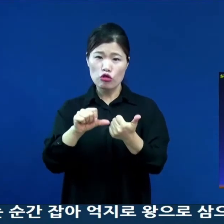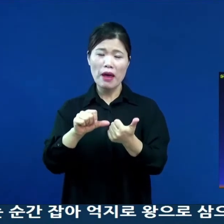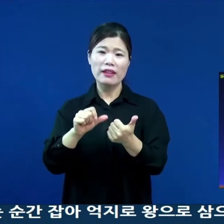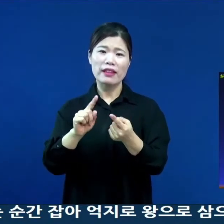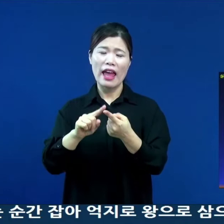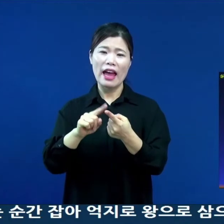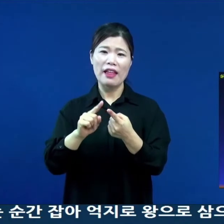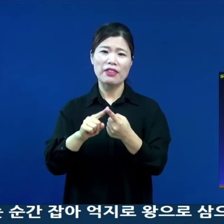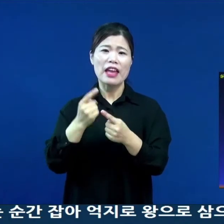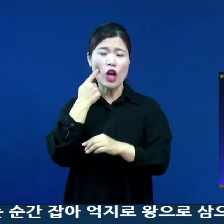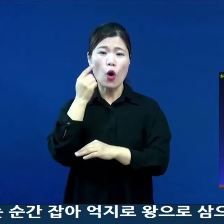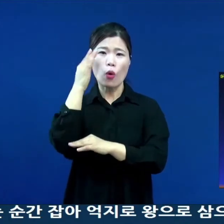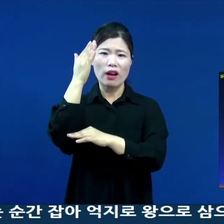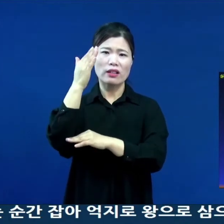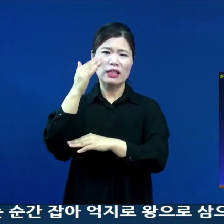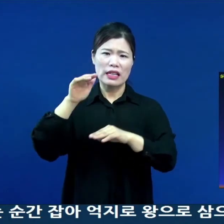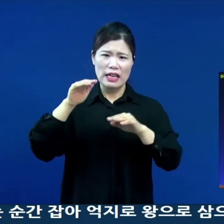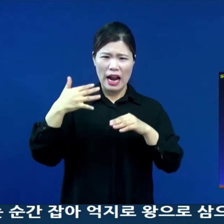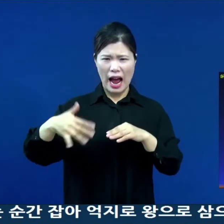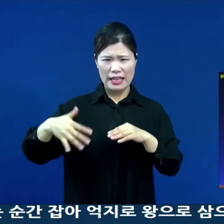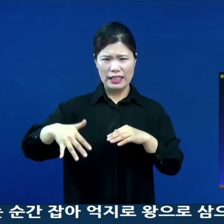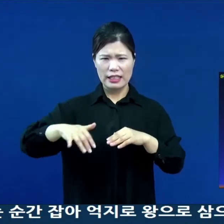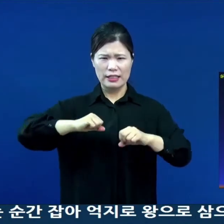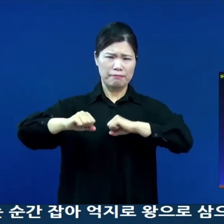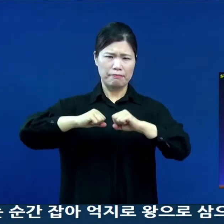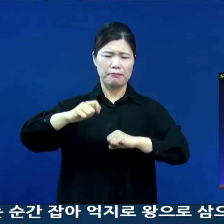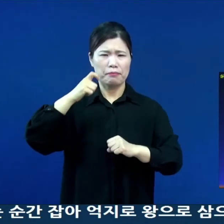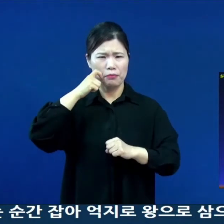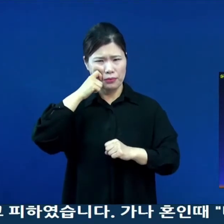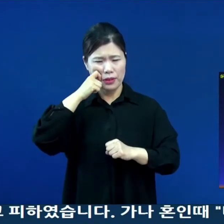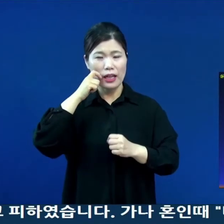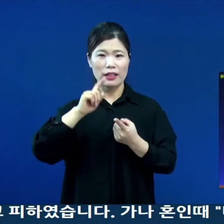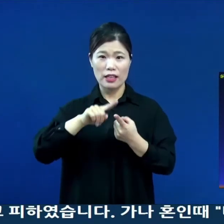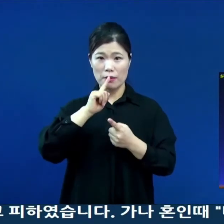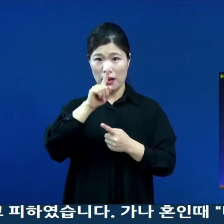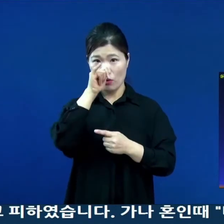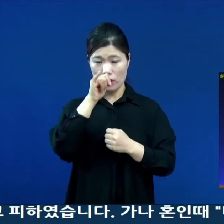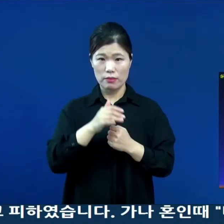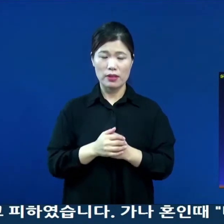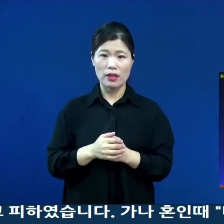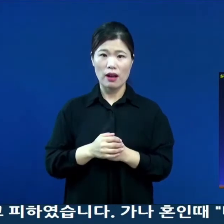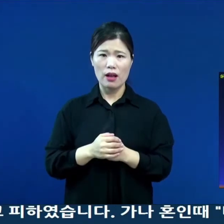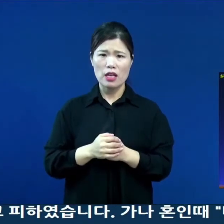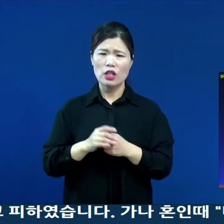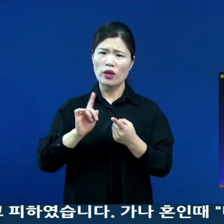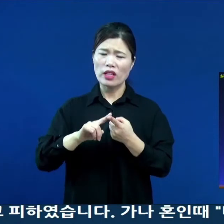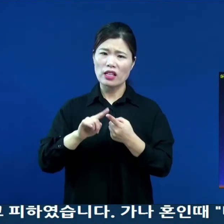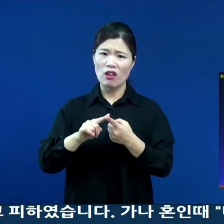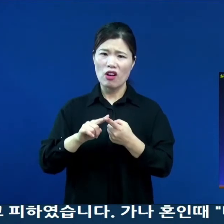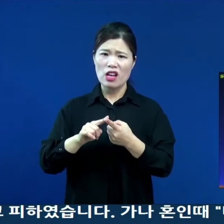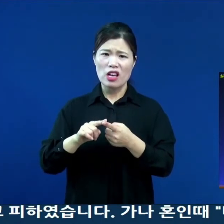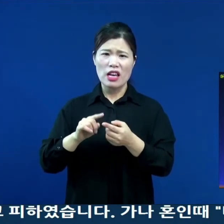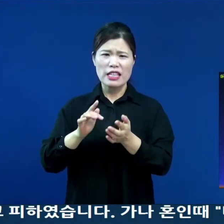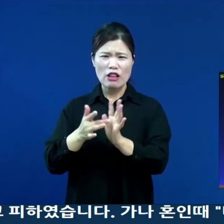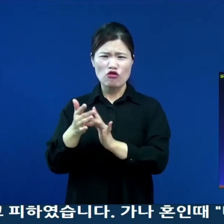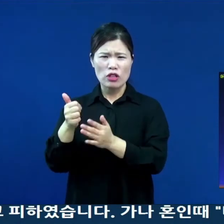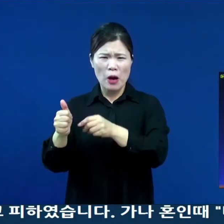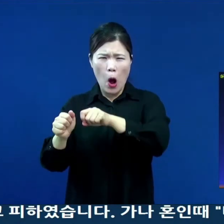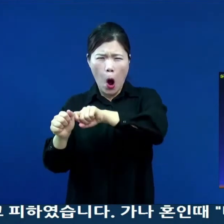전에 하나님의 영광을 보이면 자칫 인간들이 이런 일들을 하니까 억지로 데려다가